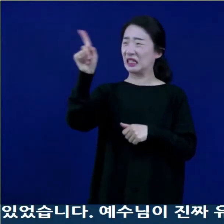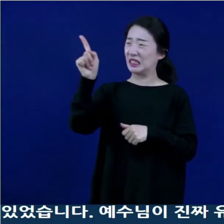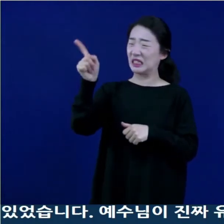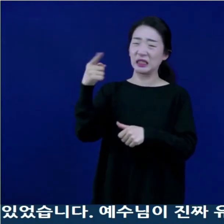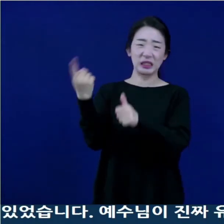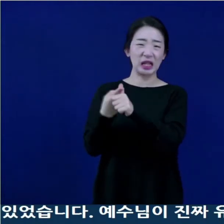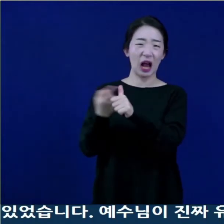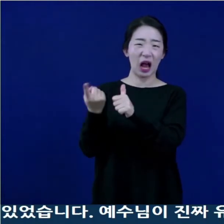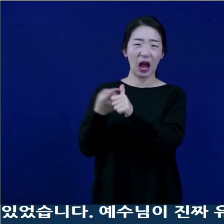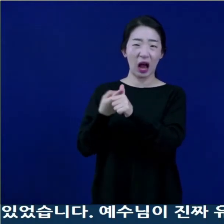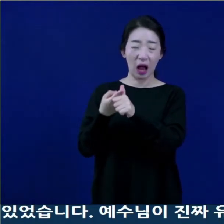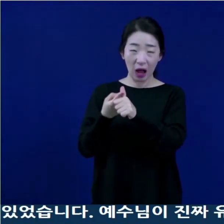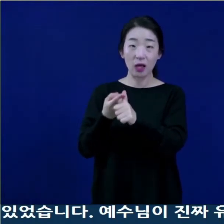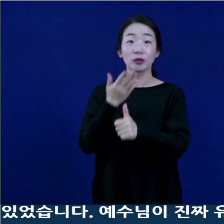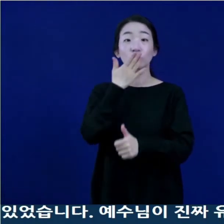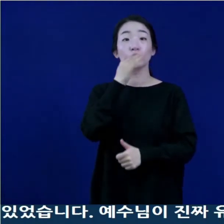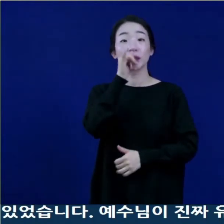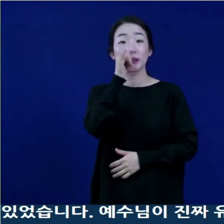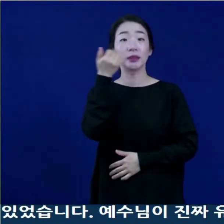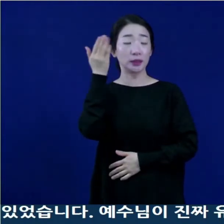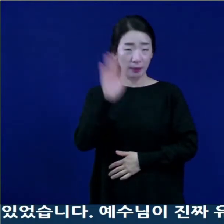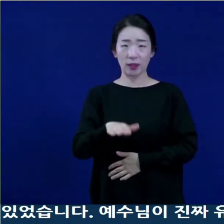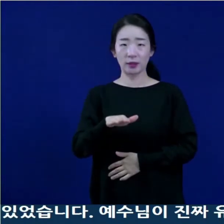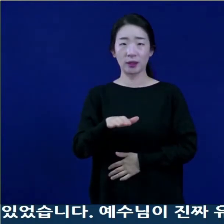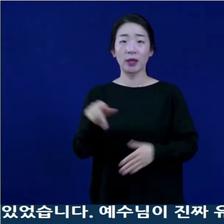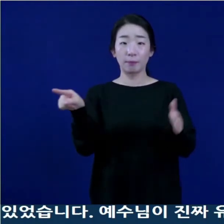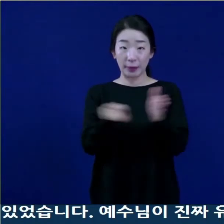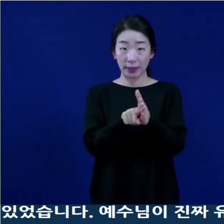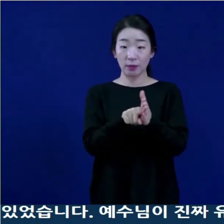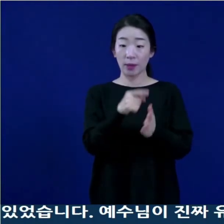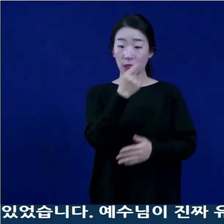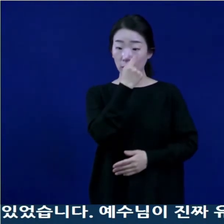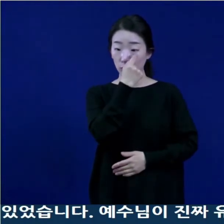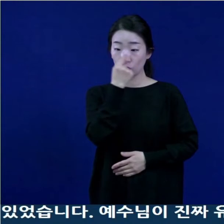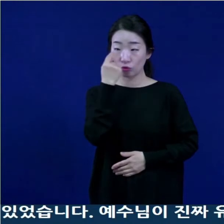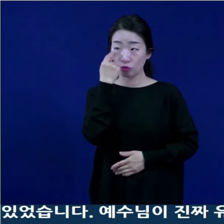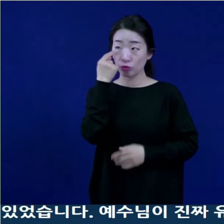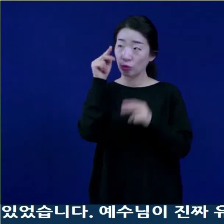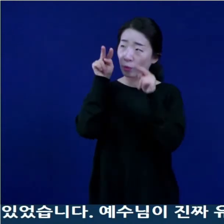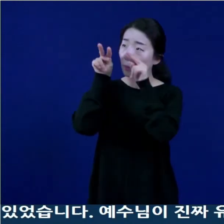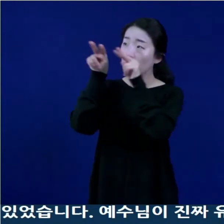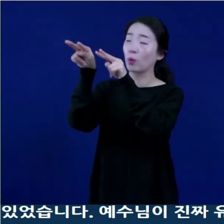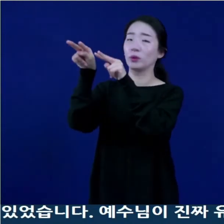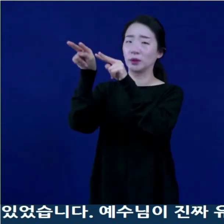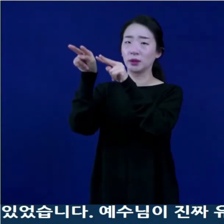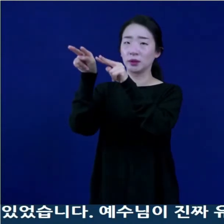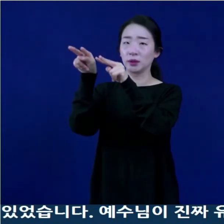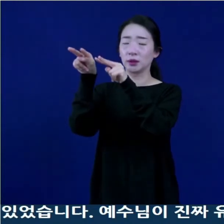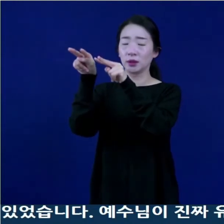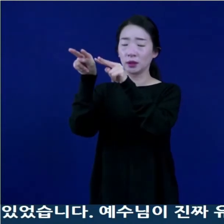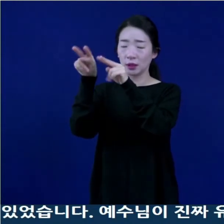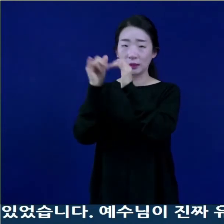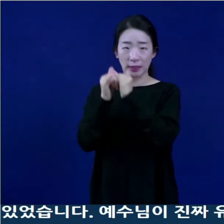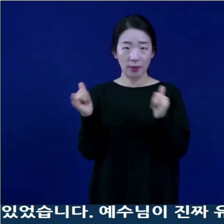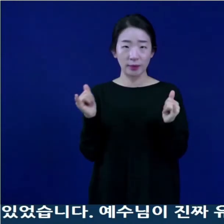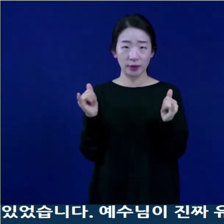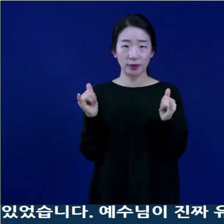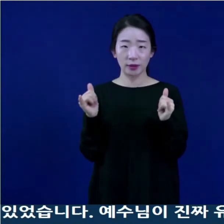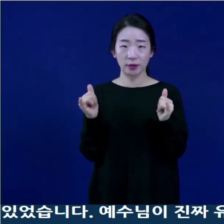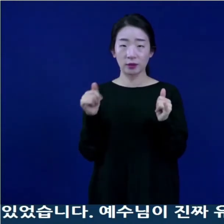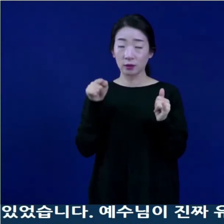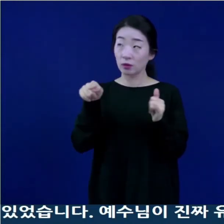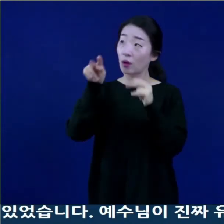왕이래. 그런데 믿음의 눈으로 볼 수 있는 일정한 사람들에게는